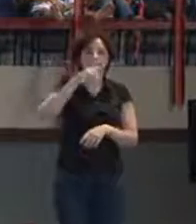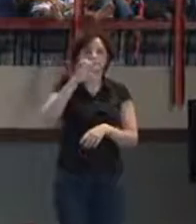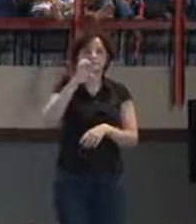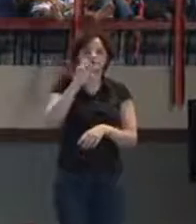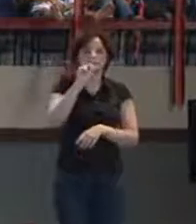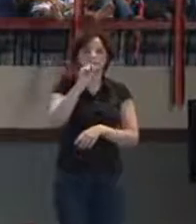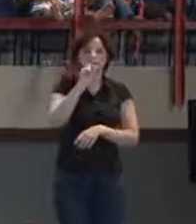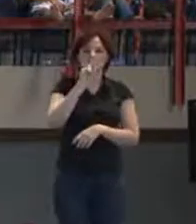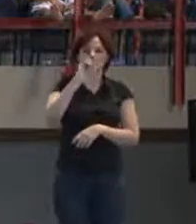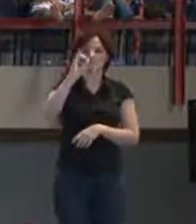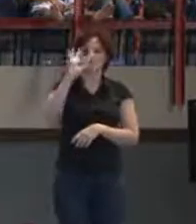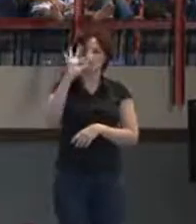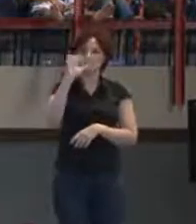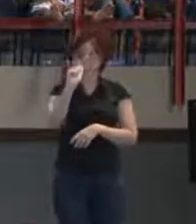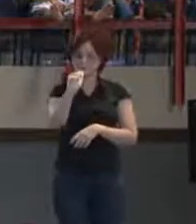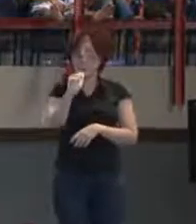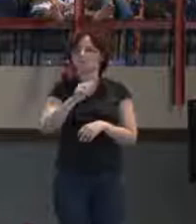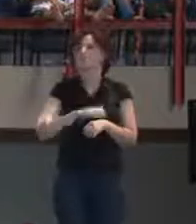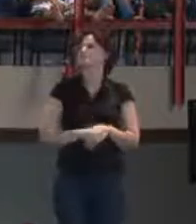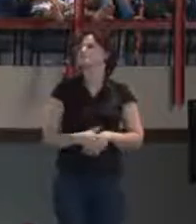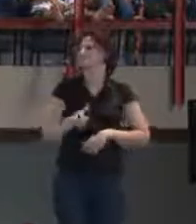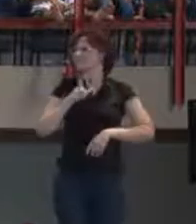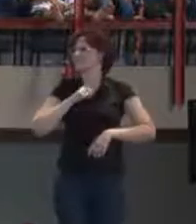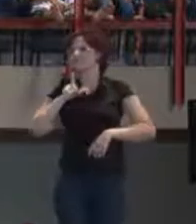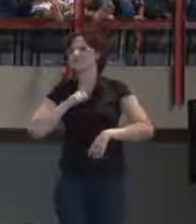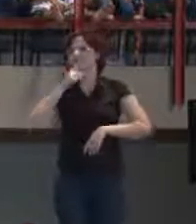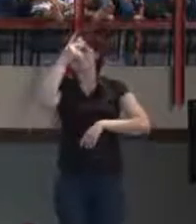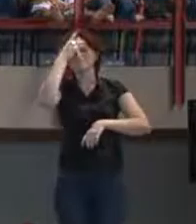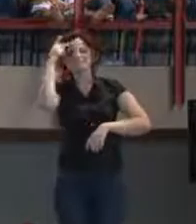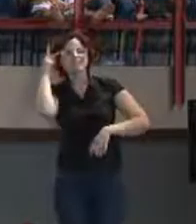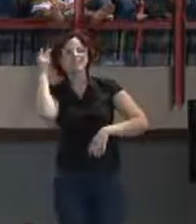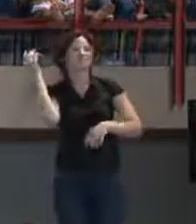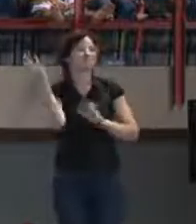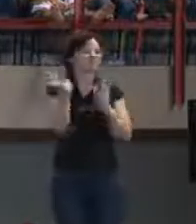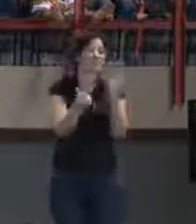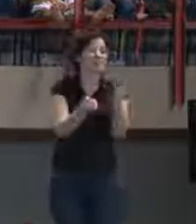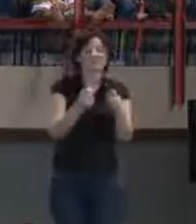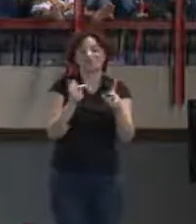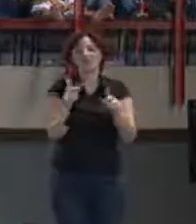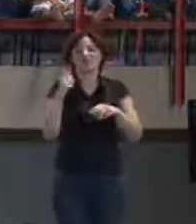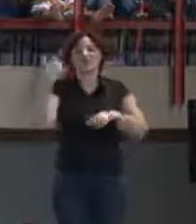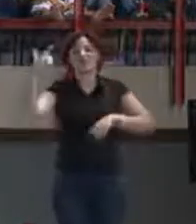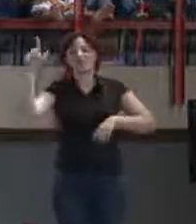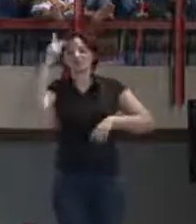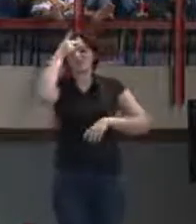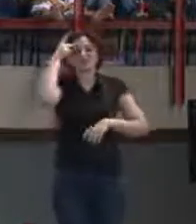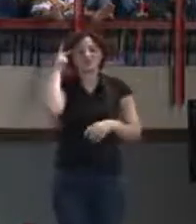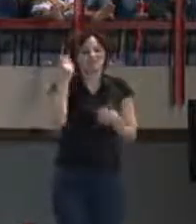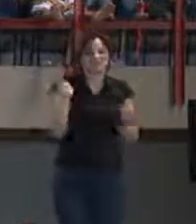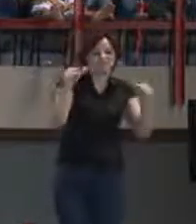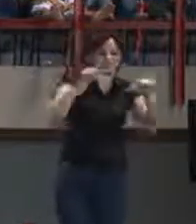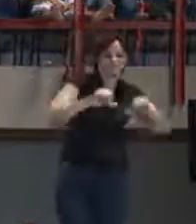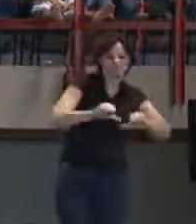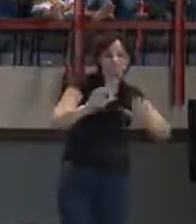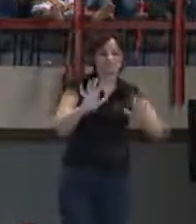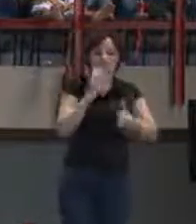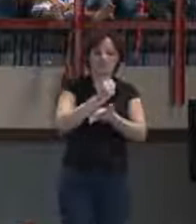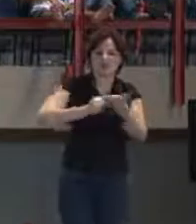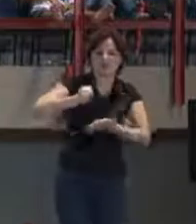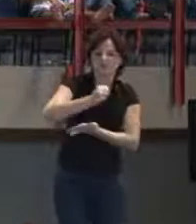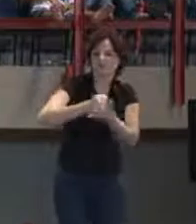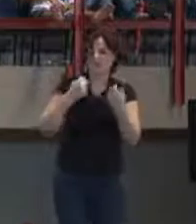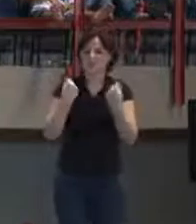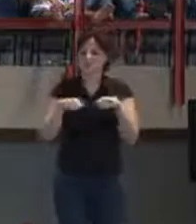E aí vem figuras fantásticas, algumas nem tanto, fundamentadas na